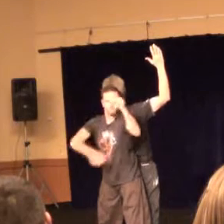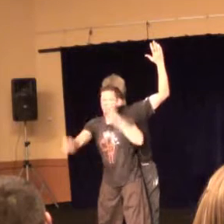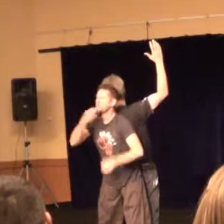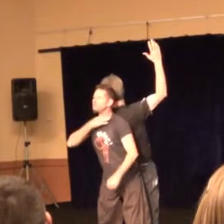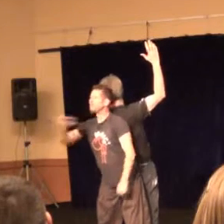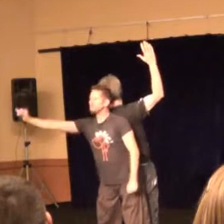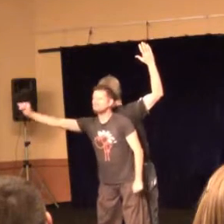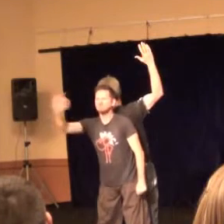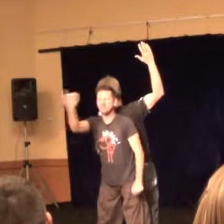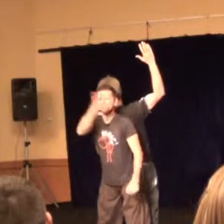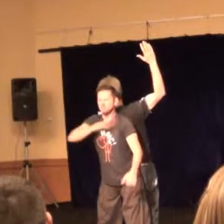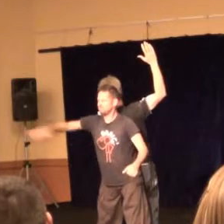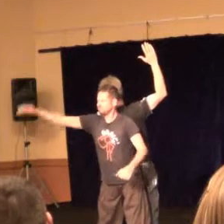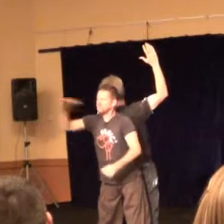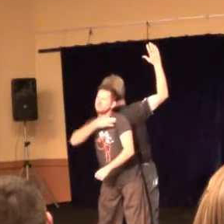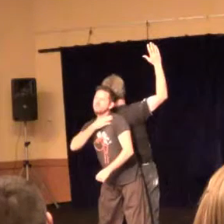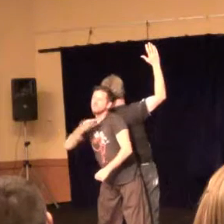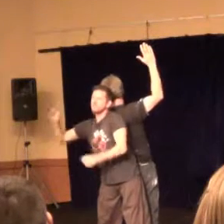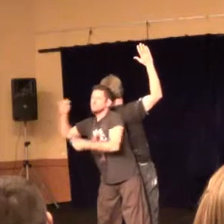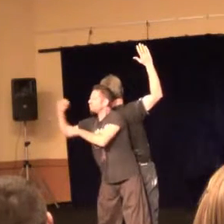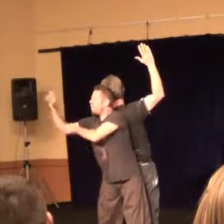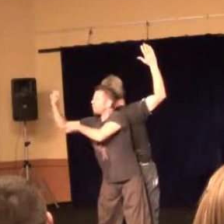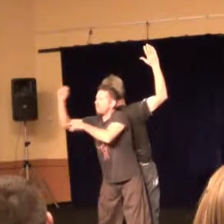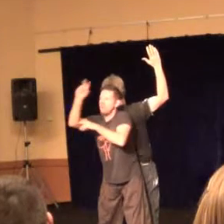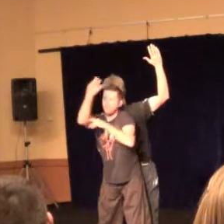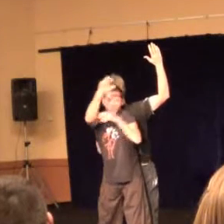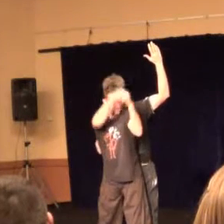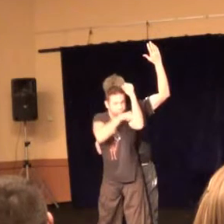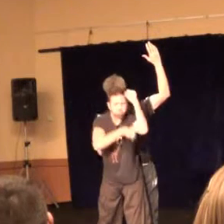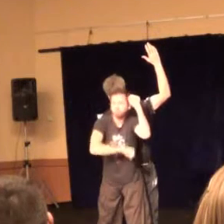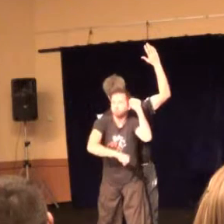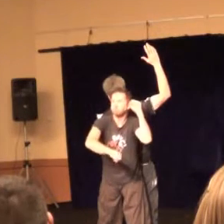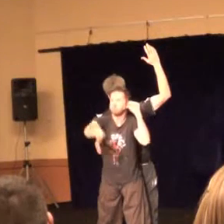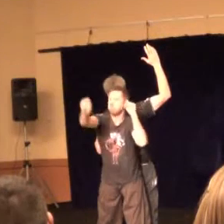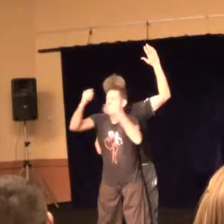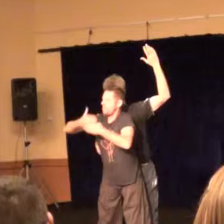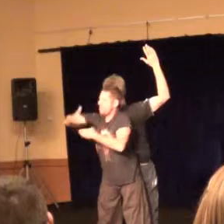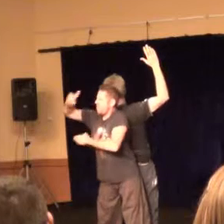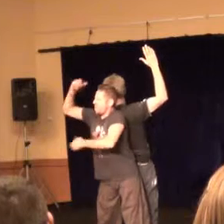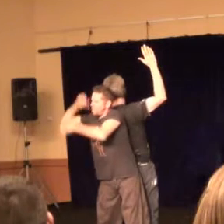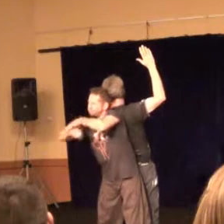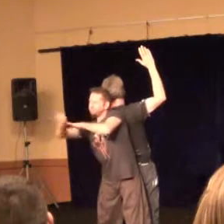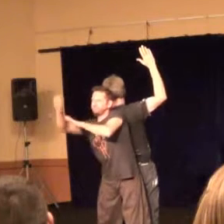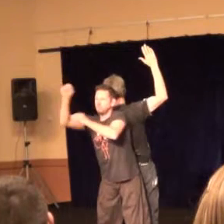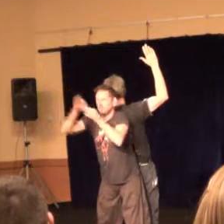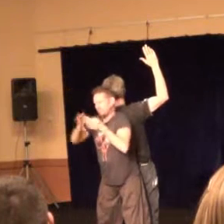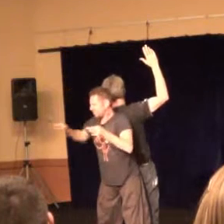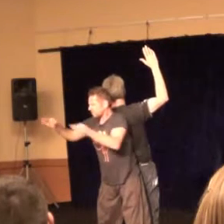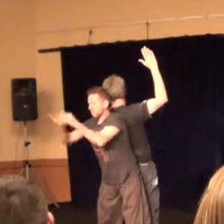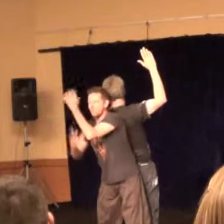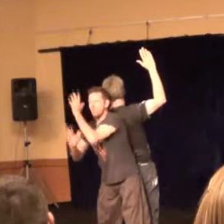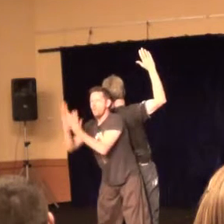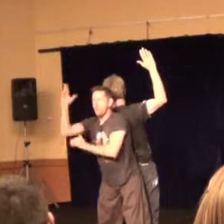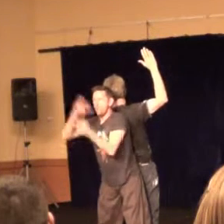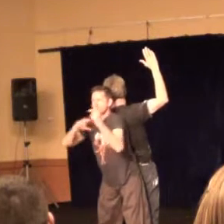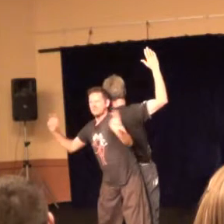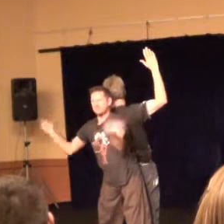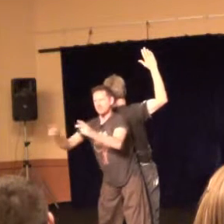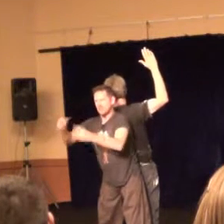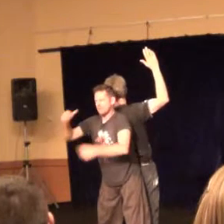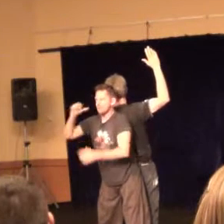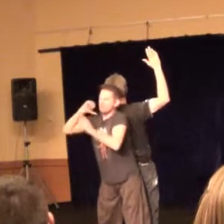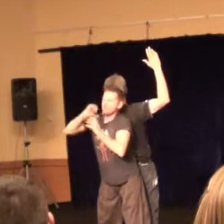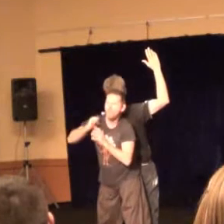celle, fils d'un long voyage, d'un mur en ruine, de terres asséchées, de terres brûlées, de valises portées